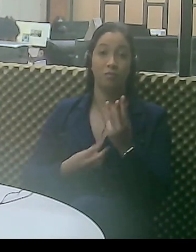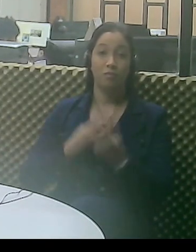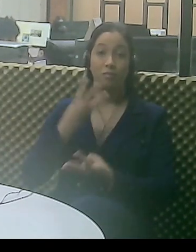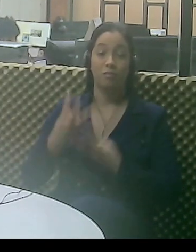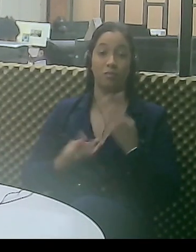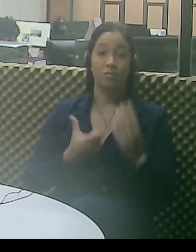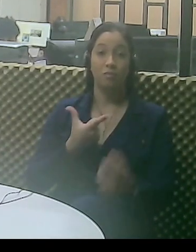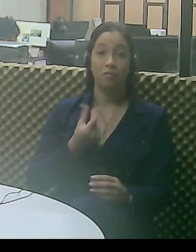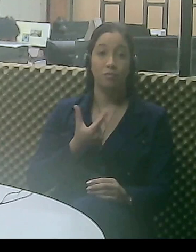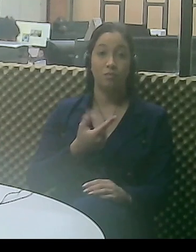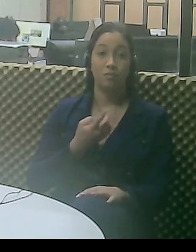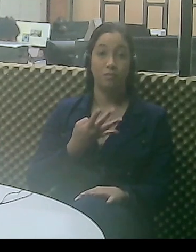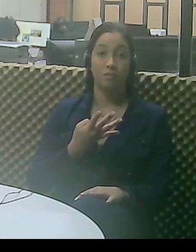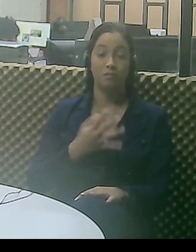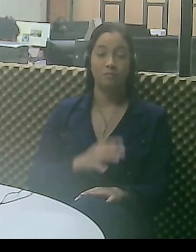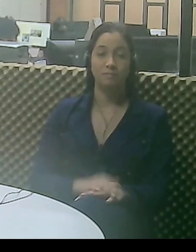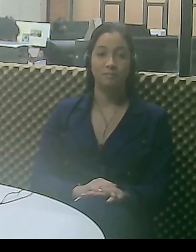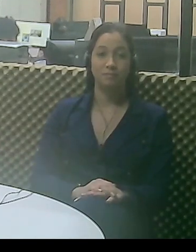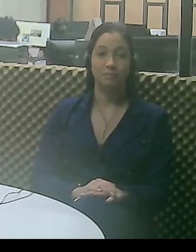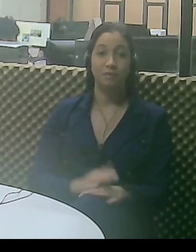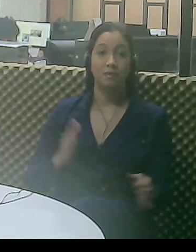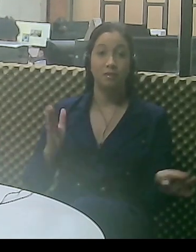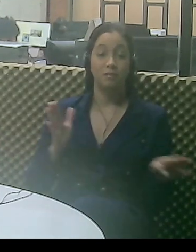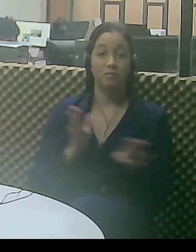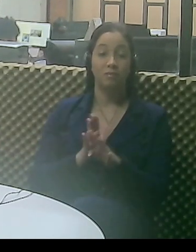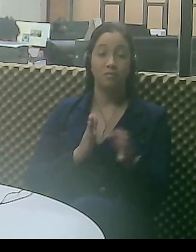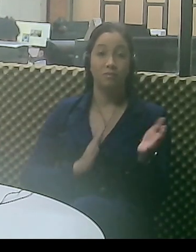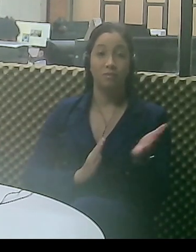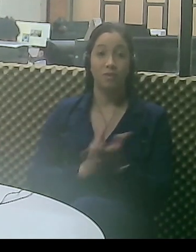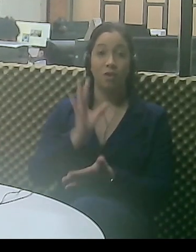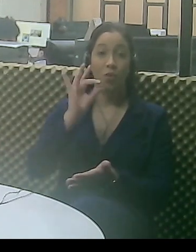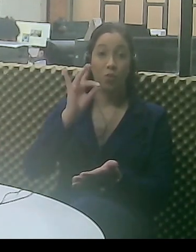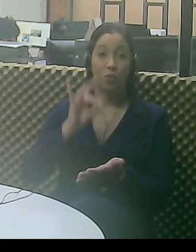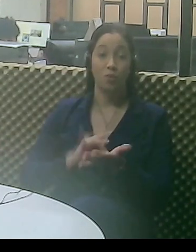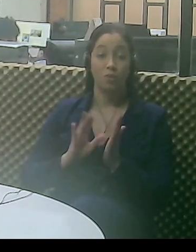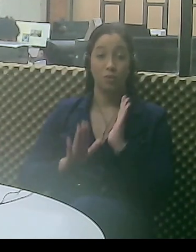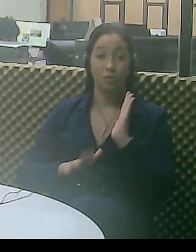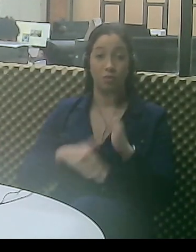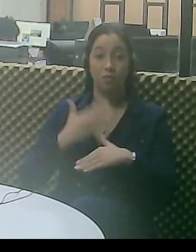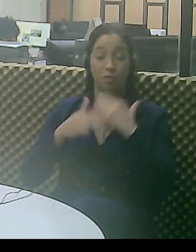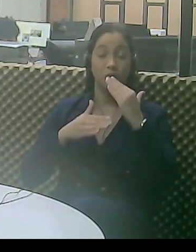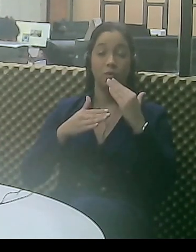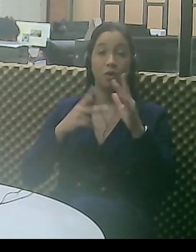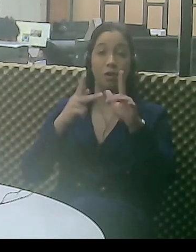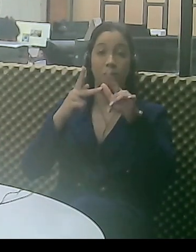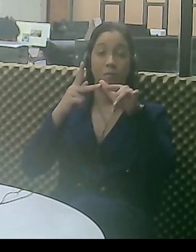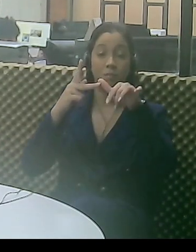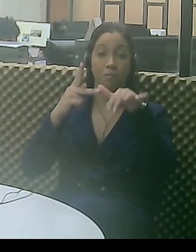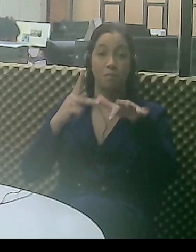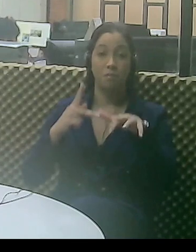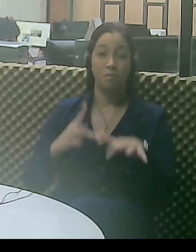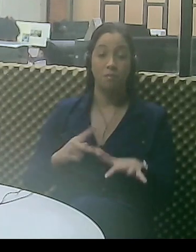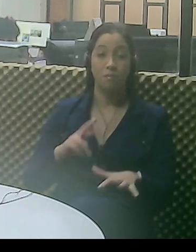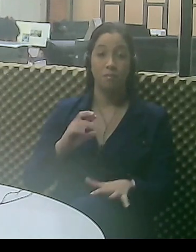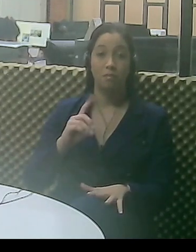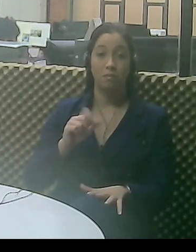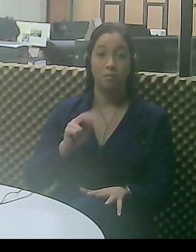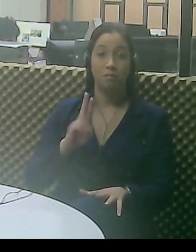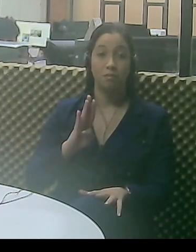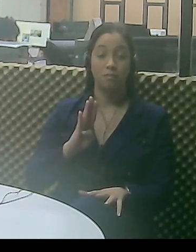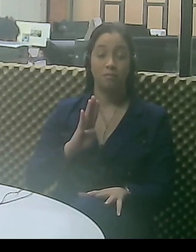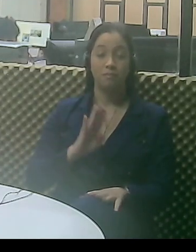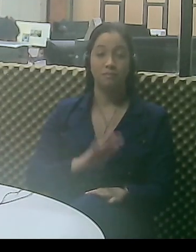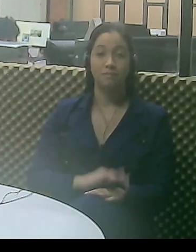de 2024. Até o lançamento oficial da aplicação desenvolvida pela Empresa Municipal de Processamento de Dados